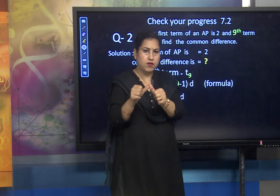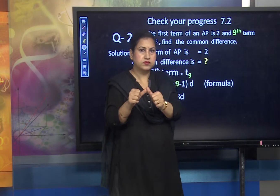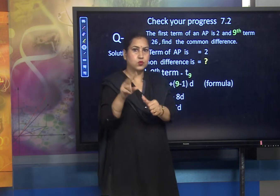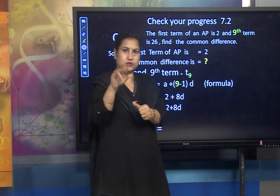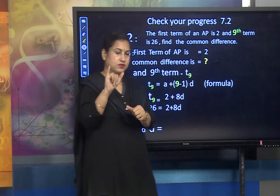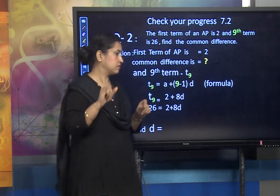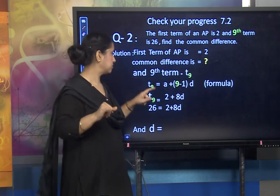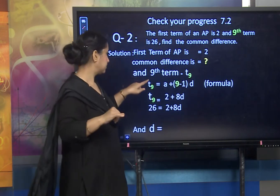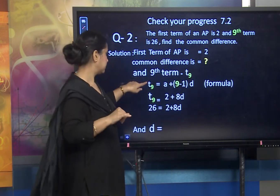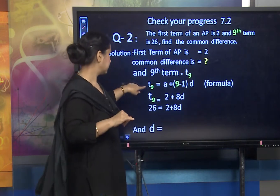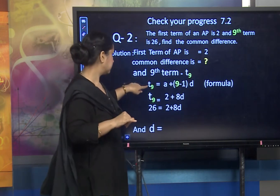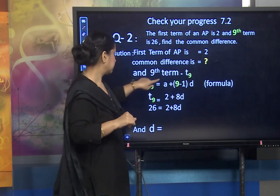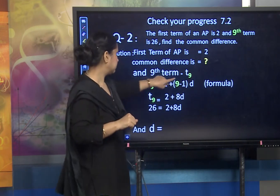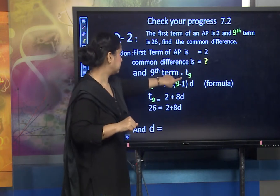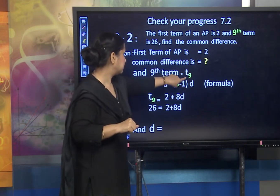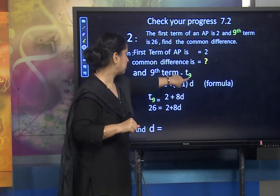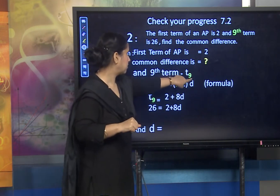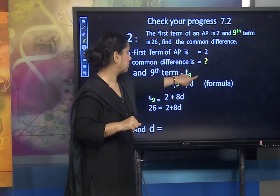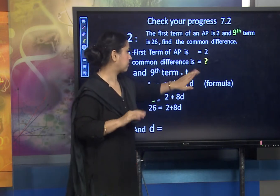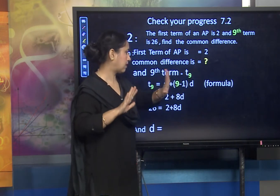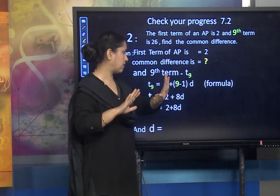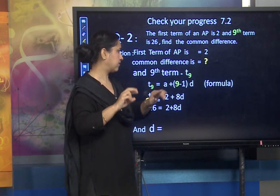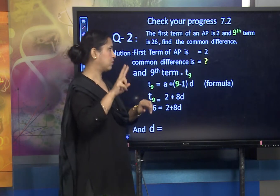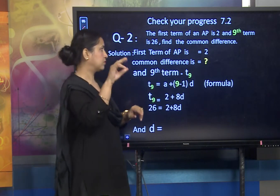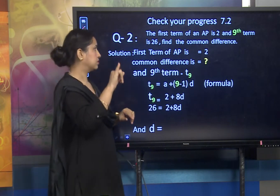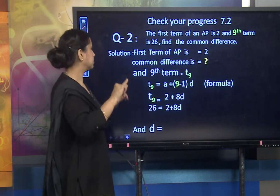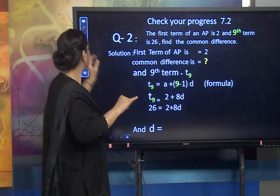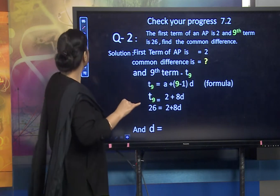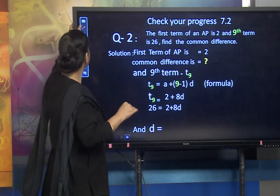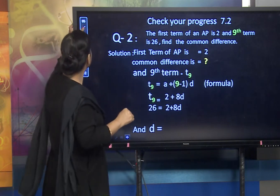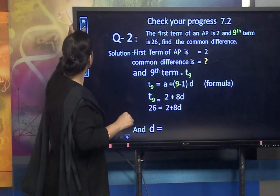है, तो 9th टर्म को हम T9 लिखेंगे